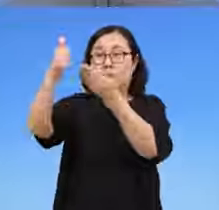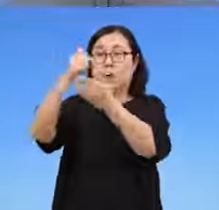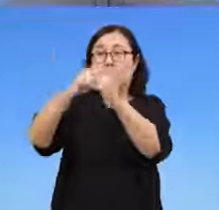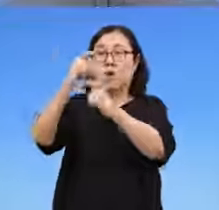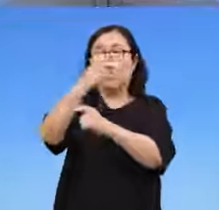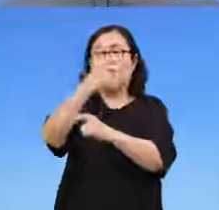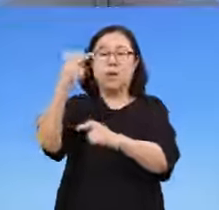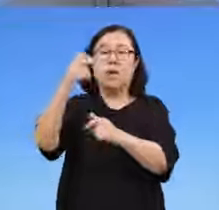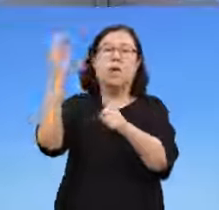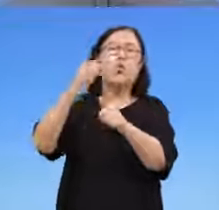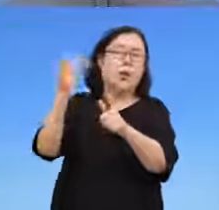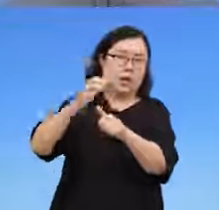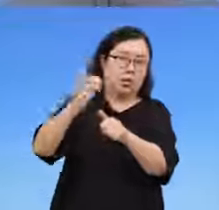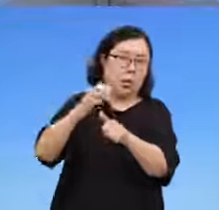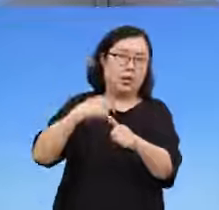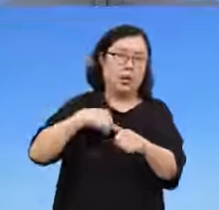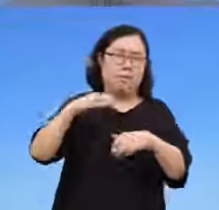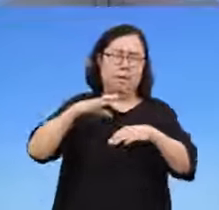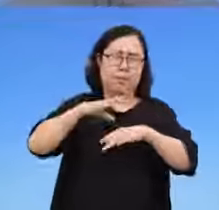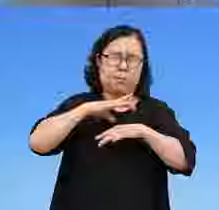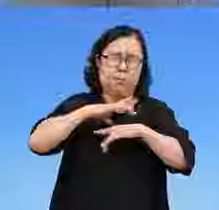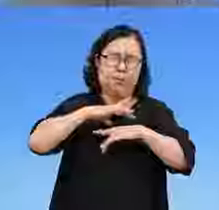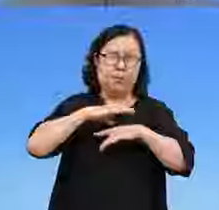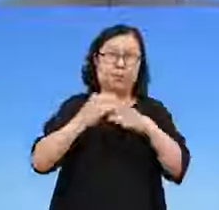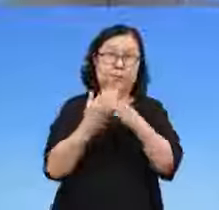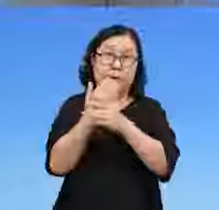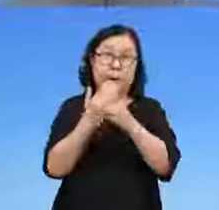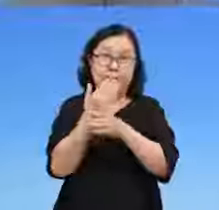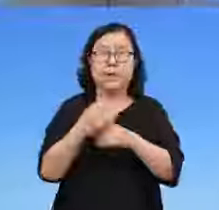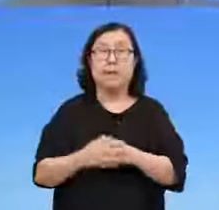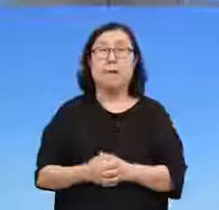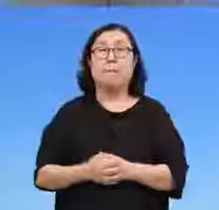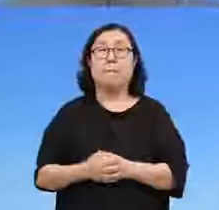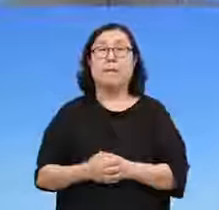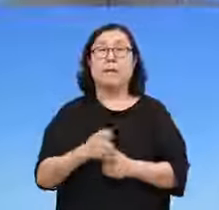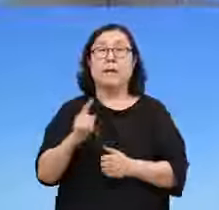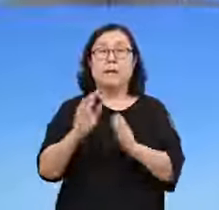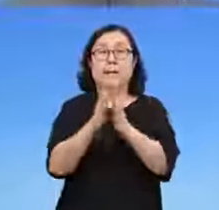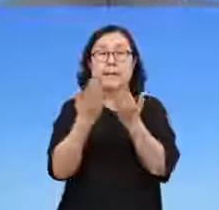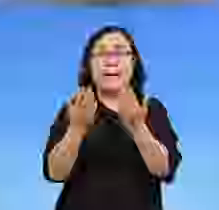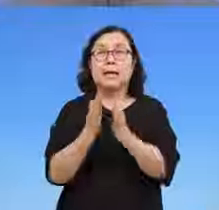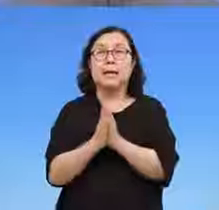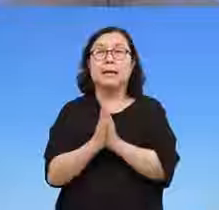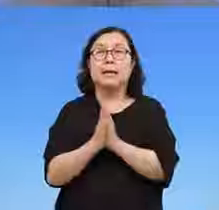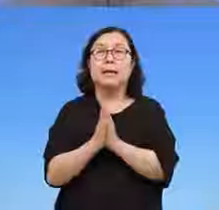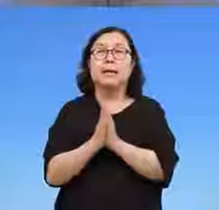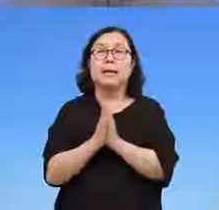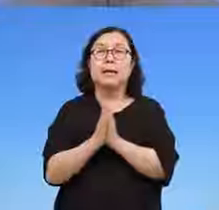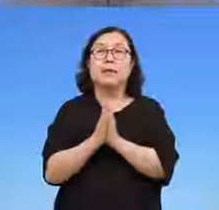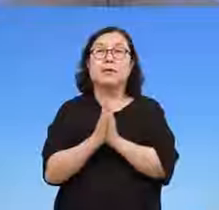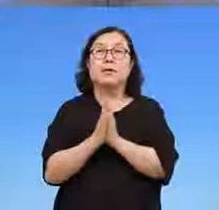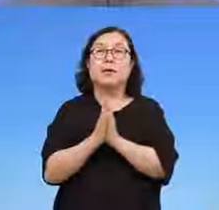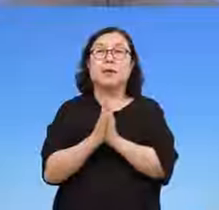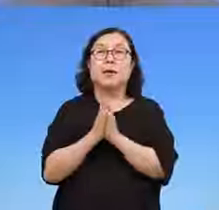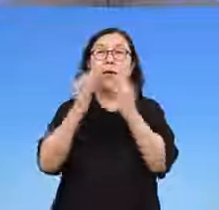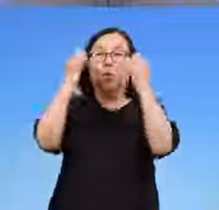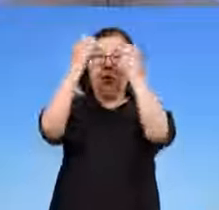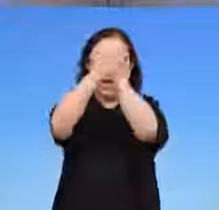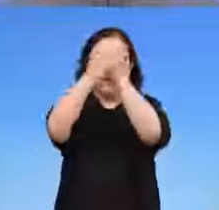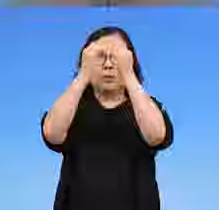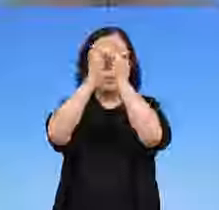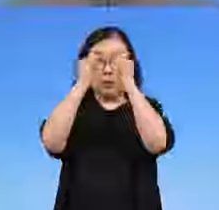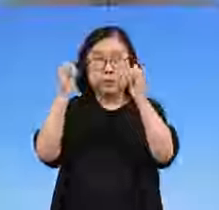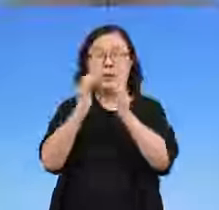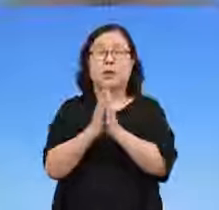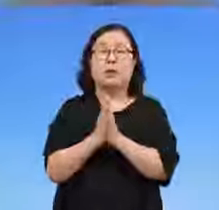받을 두려움을 저는 가지고 있거든요. 이 책을 오해하는, 그 반발하는 분들의 주장을 정리를